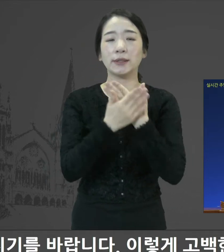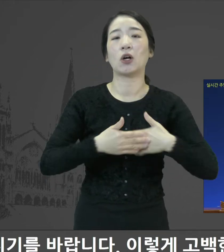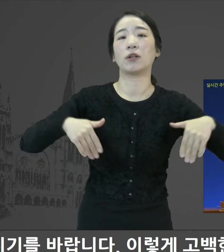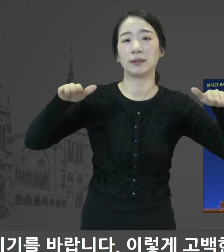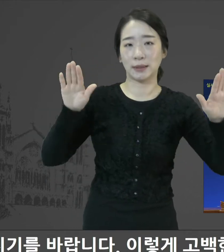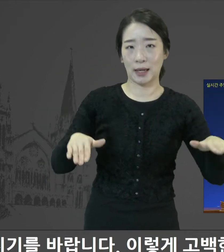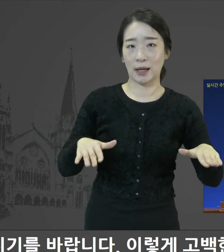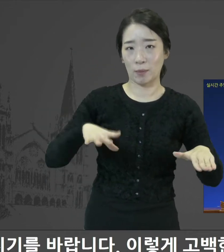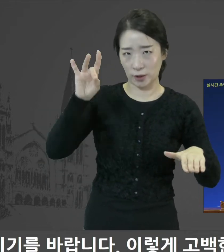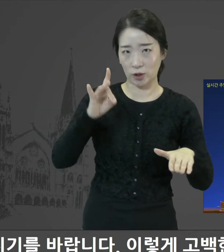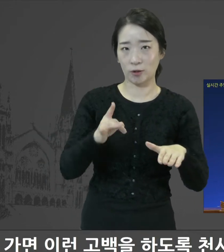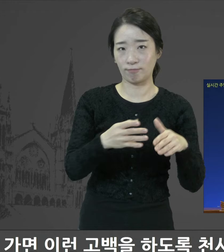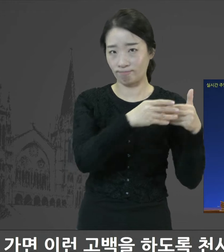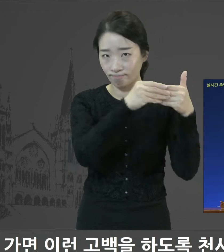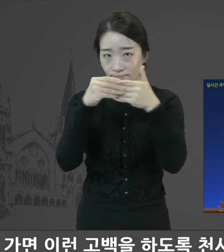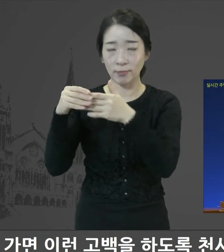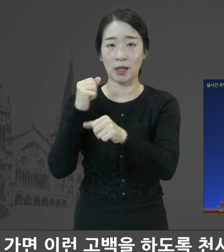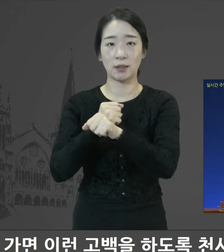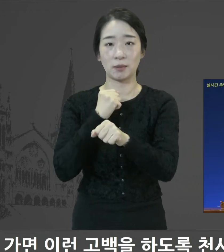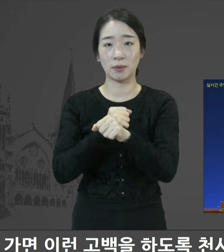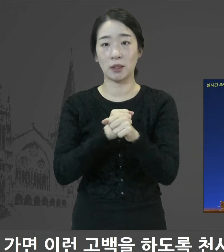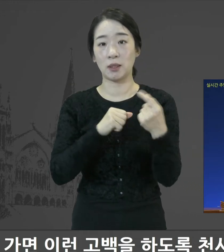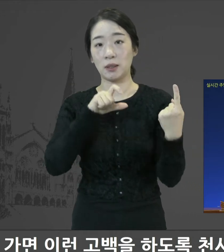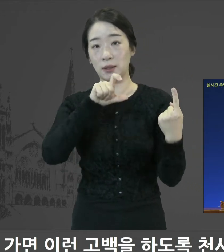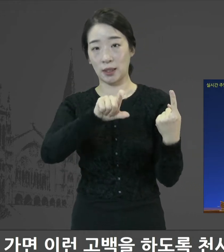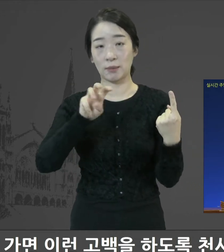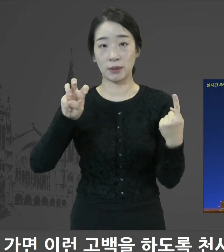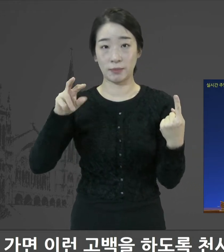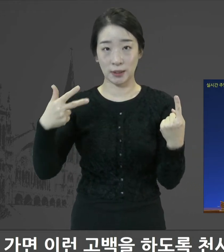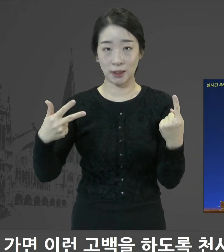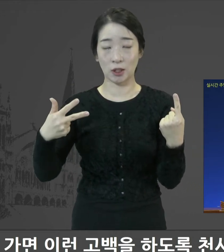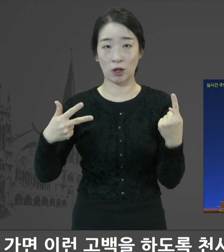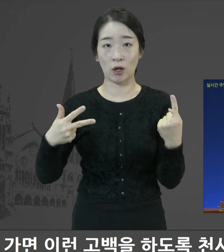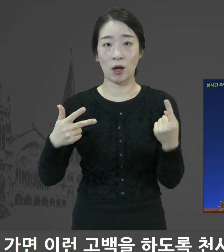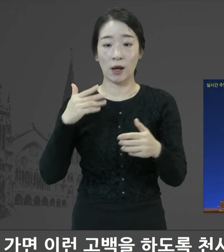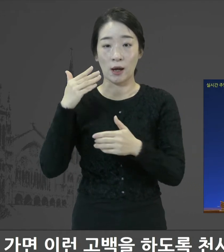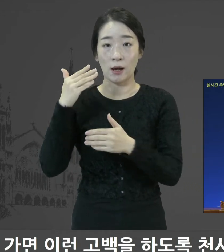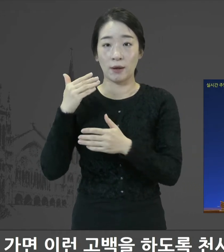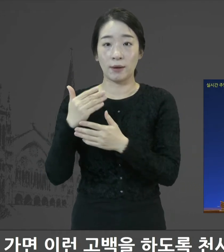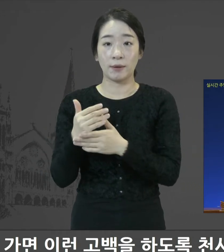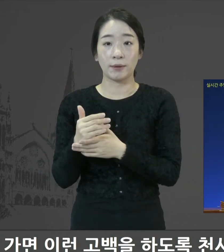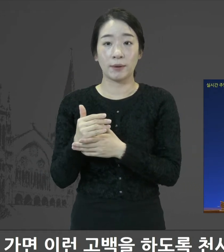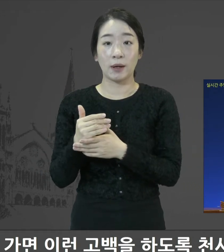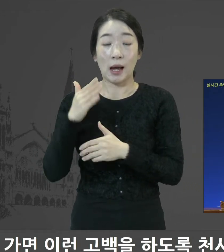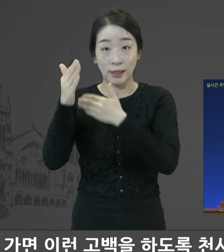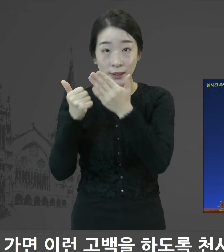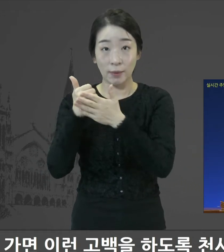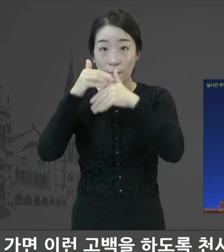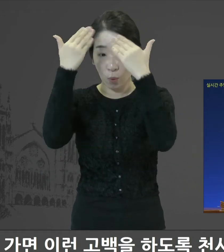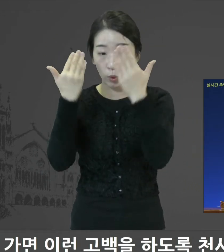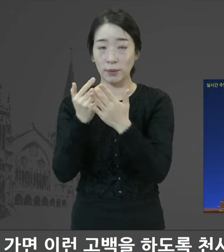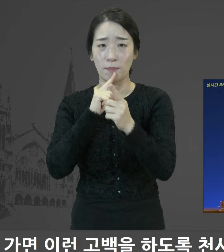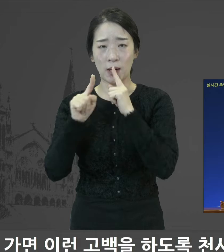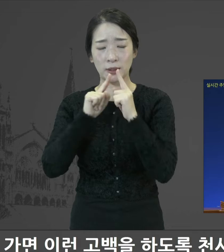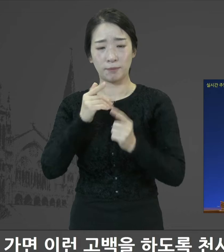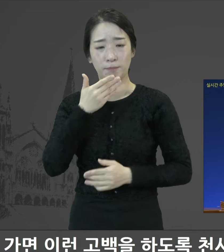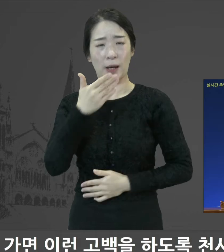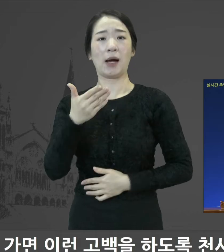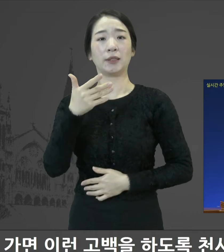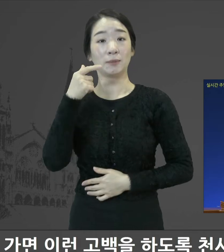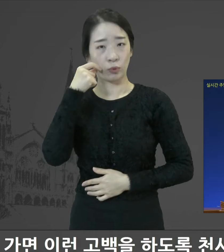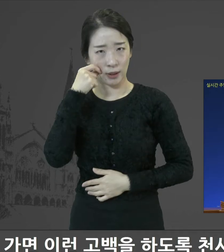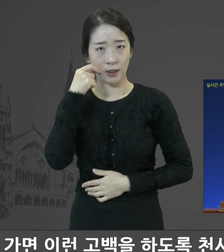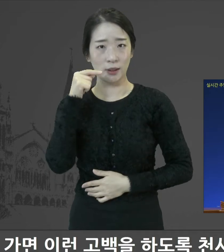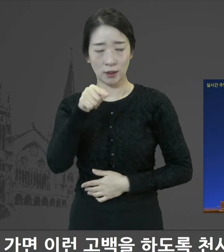같이 읽겠습니다. 대저 하나님의 모든 말씀은 능하지